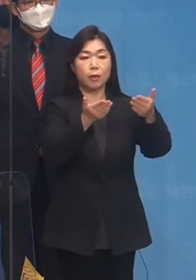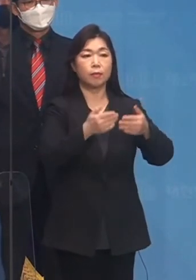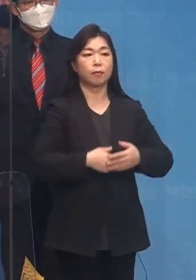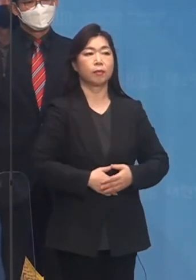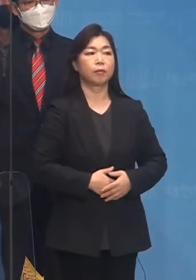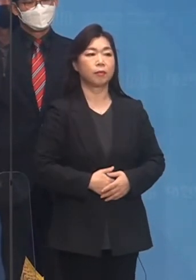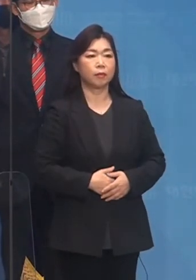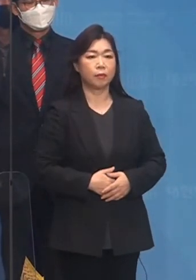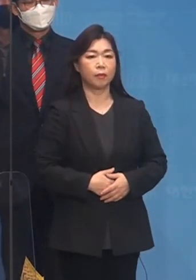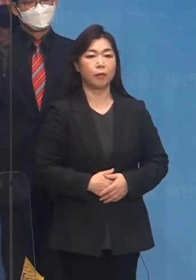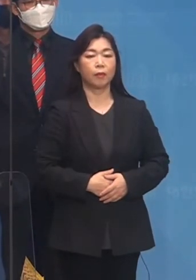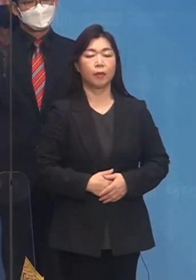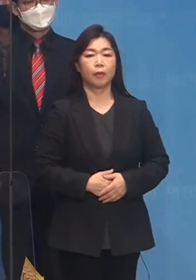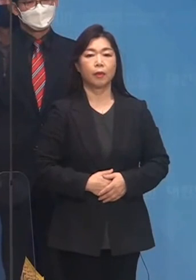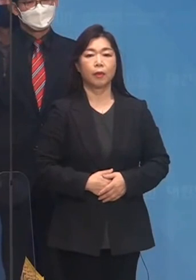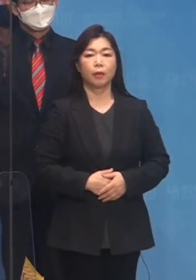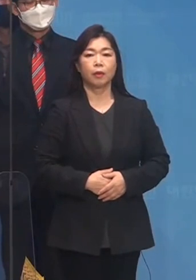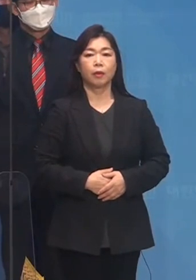합니다.